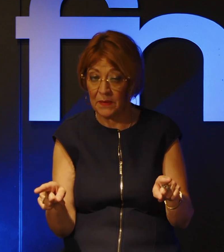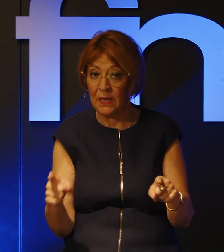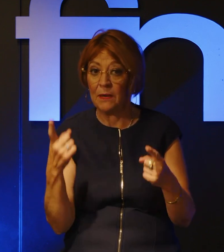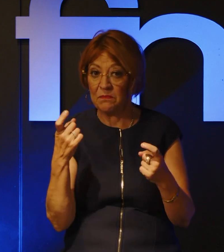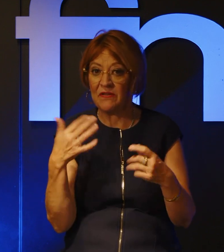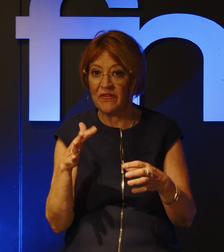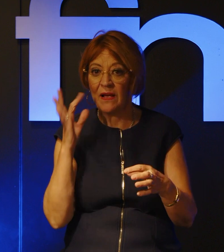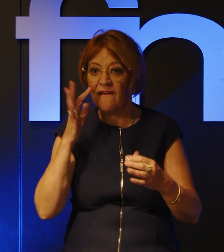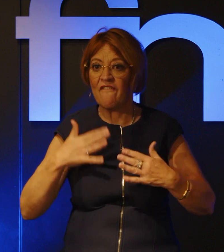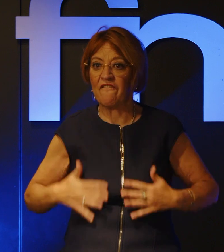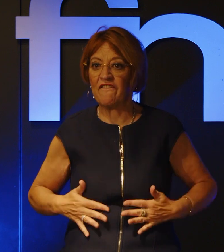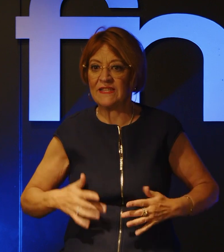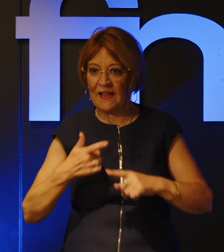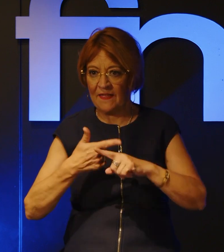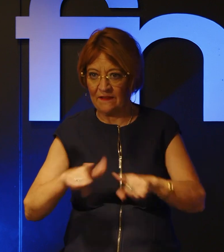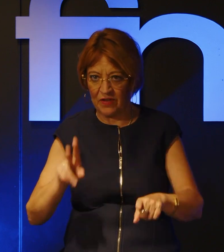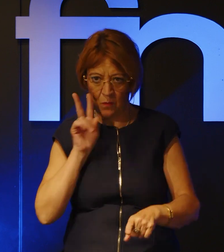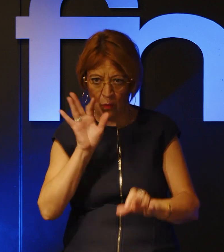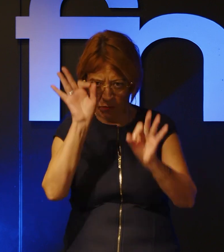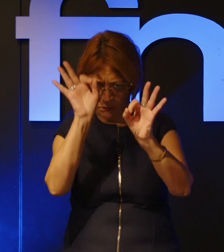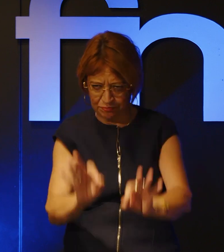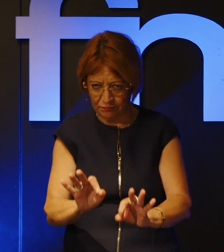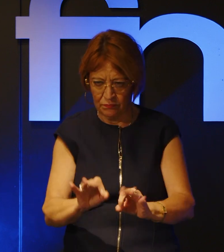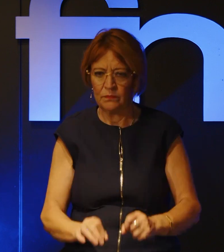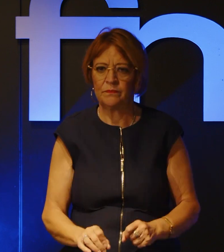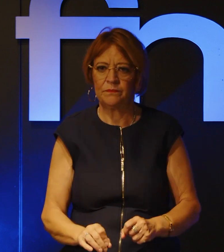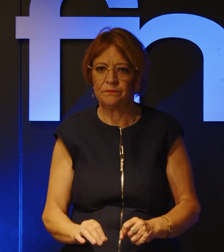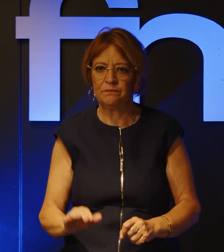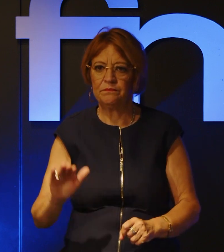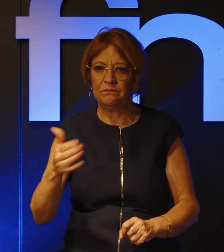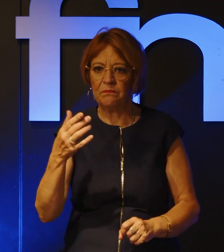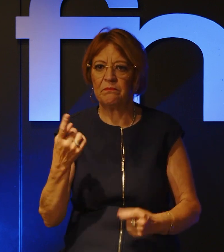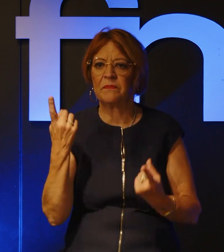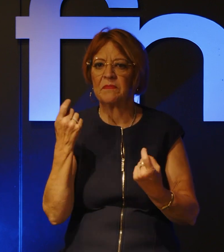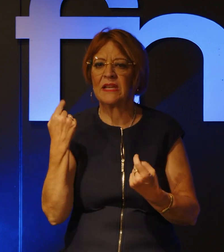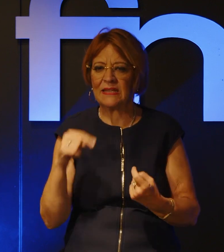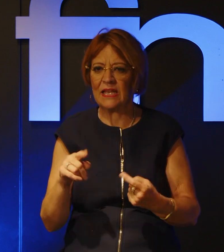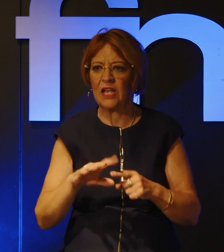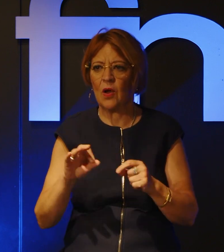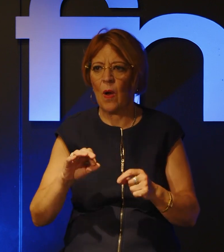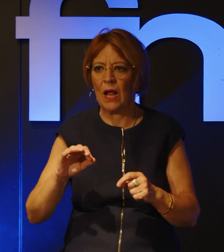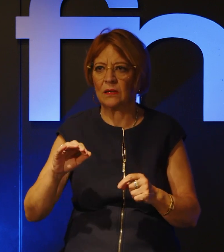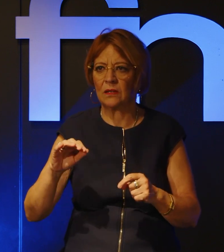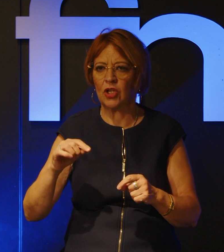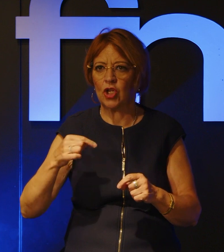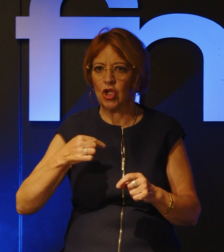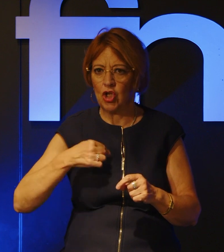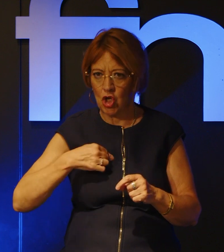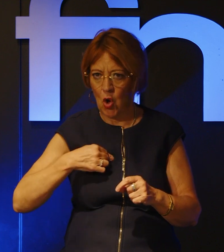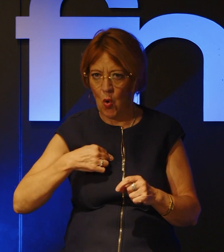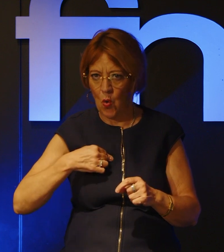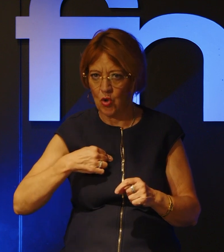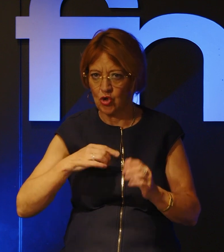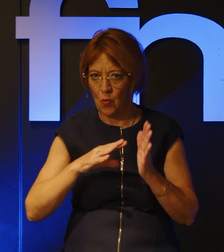haver características físicas também que mostrem esta diferença e sobretudo Tem que haver uma hierarquia em que eu sou a